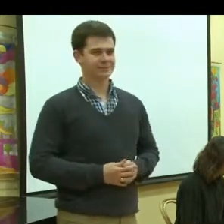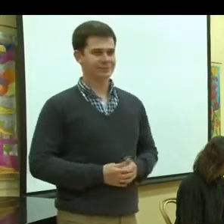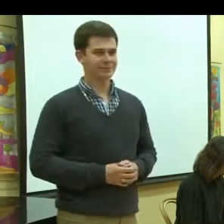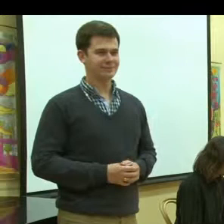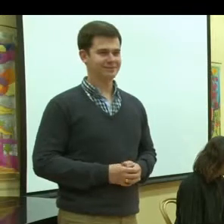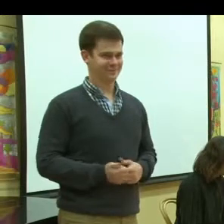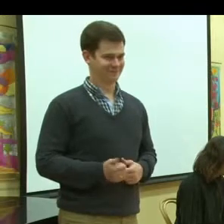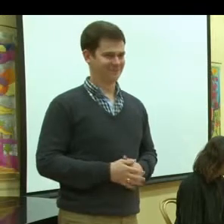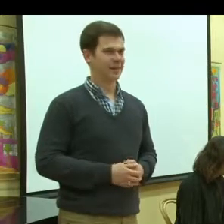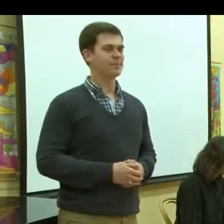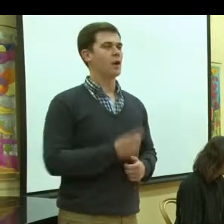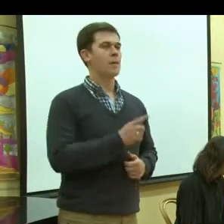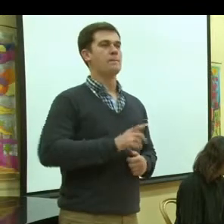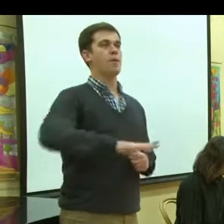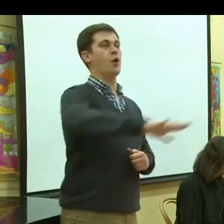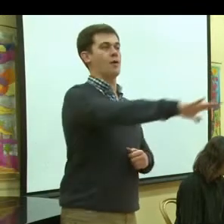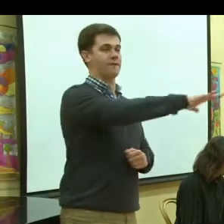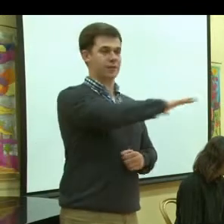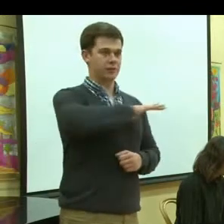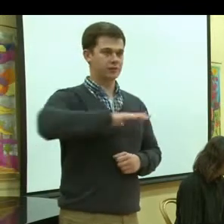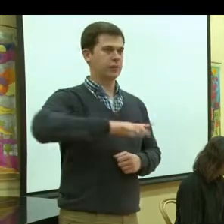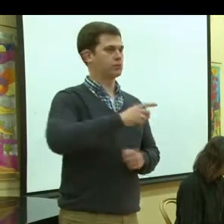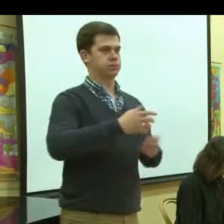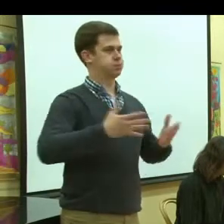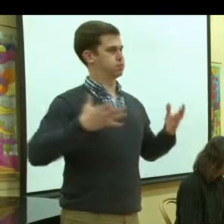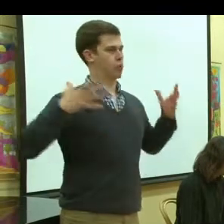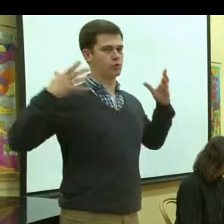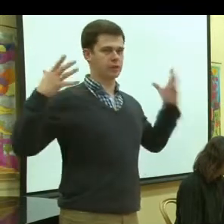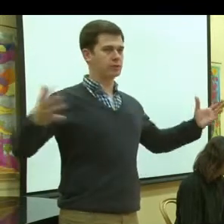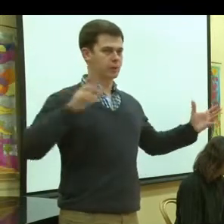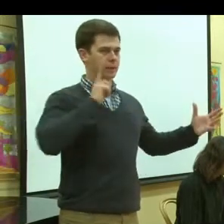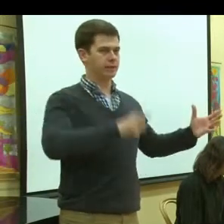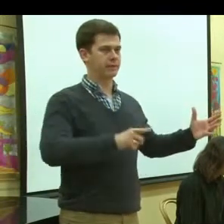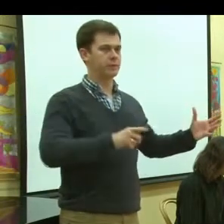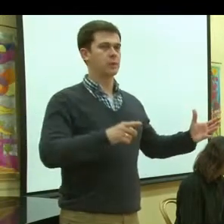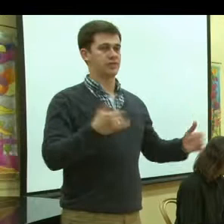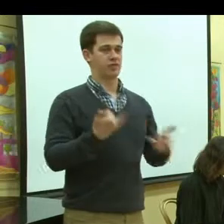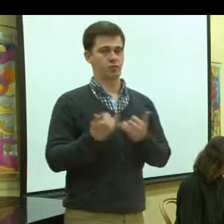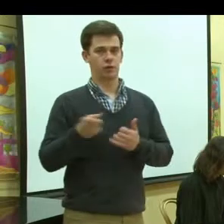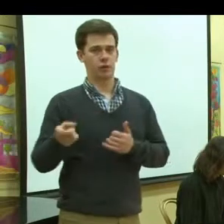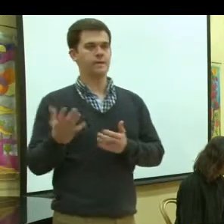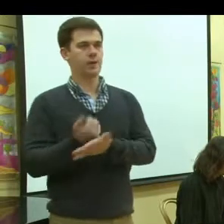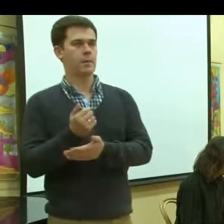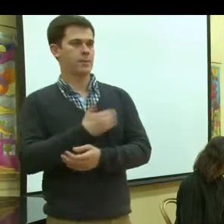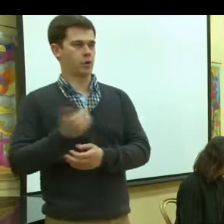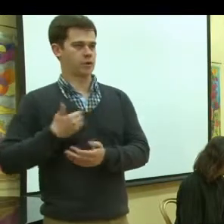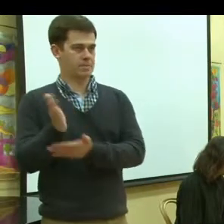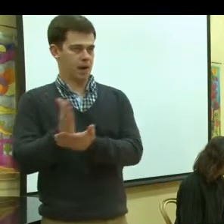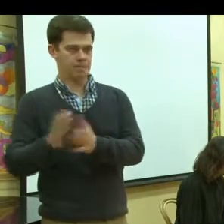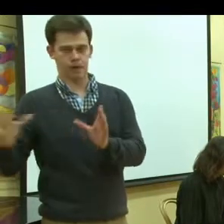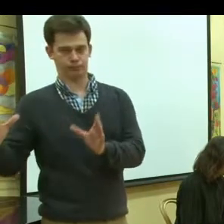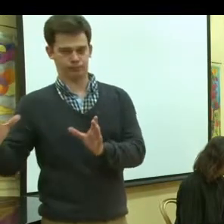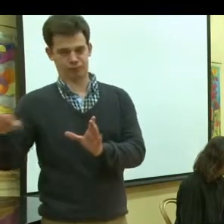territorio. Jeżeli chodzi o powierzchnię Argentyny, państwo bardzo potężne, jakbyśmy sobie tak przyłożyli właśnie mapę Polski na